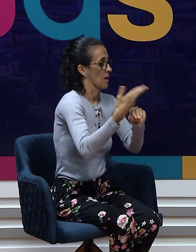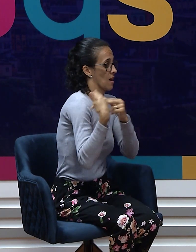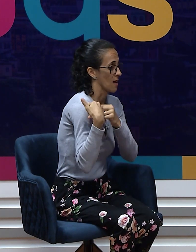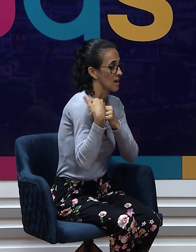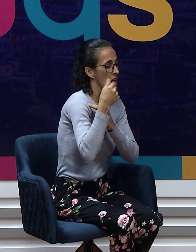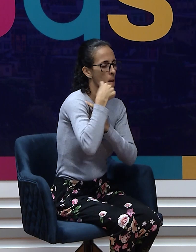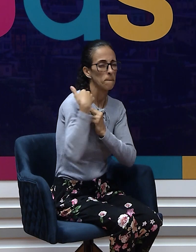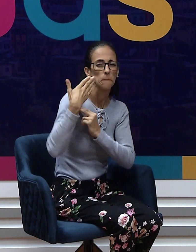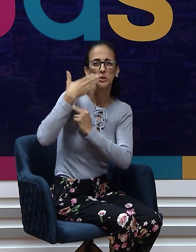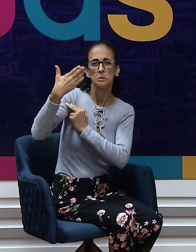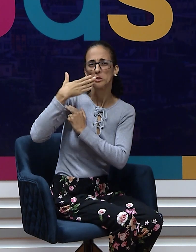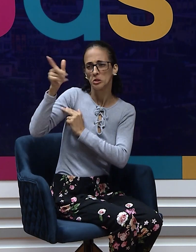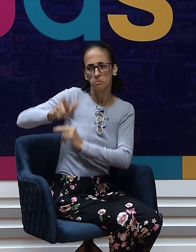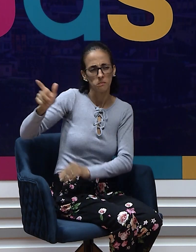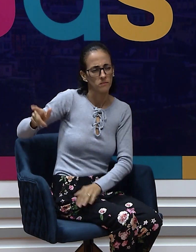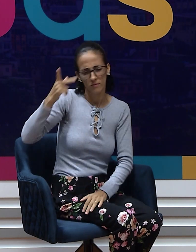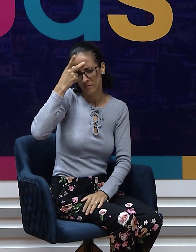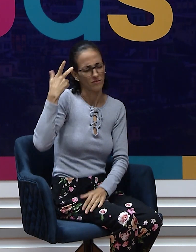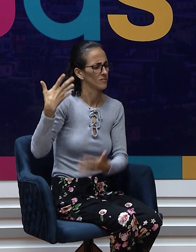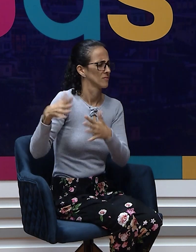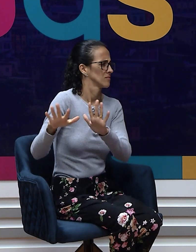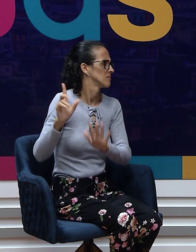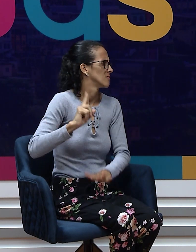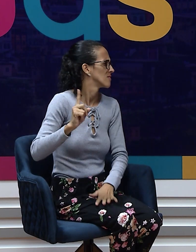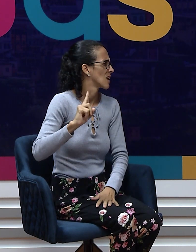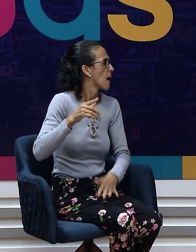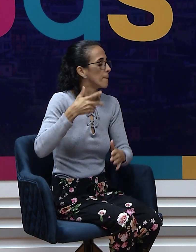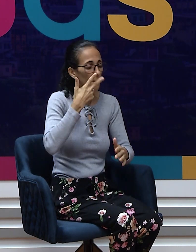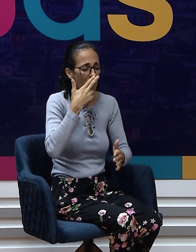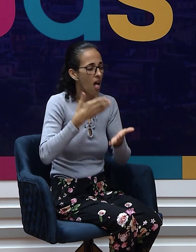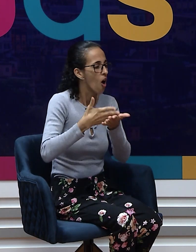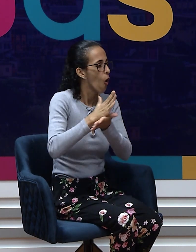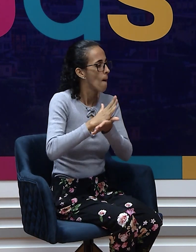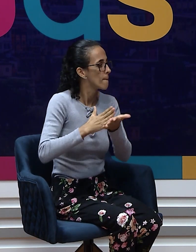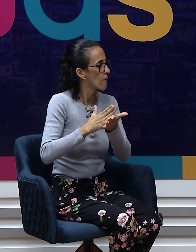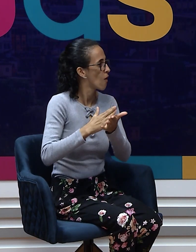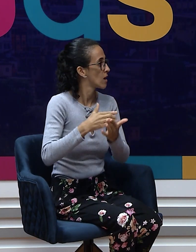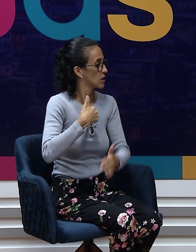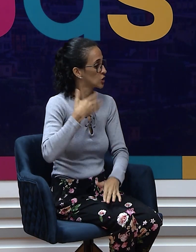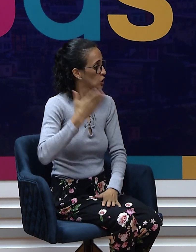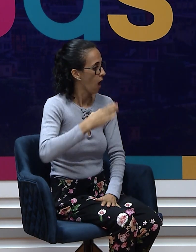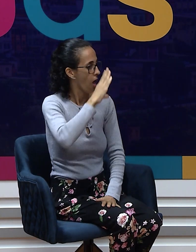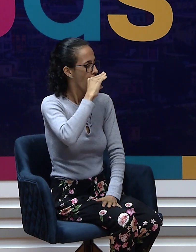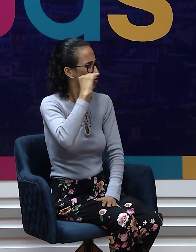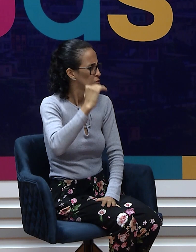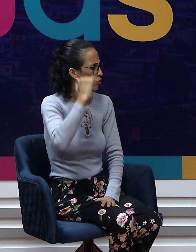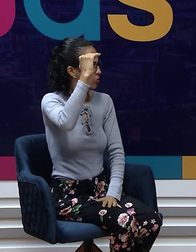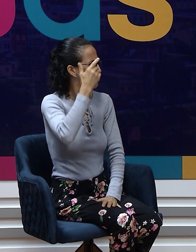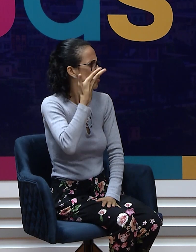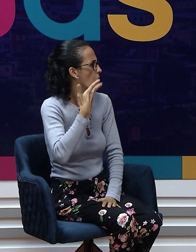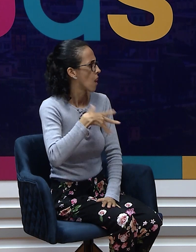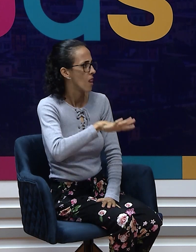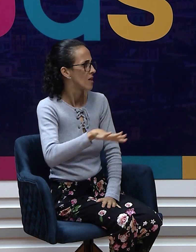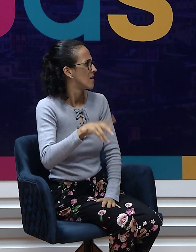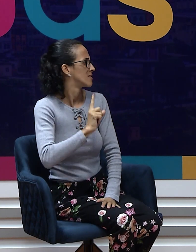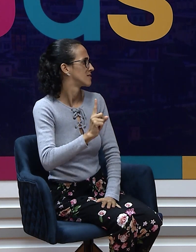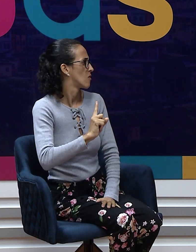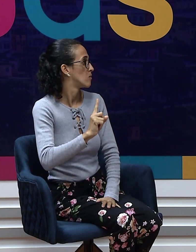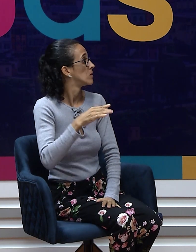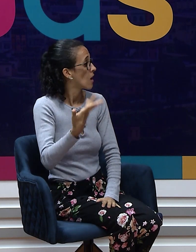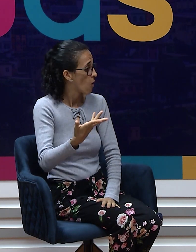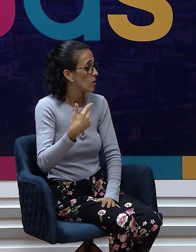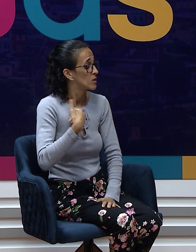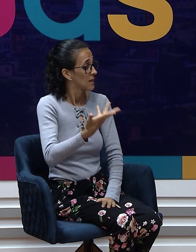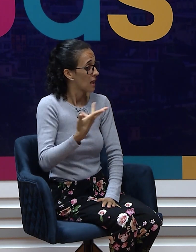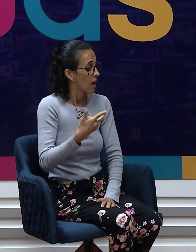de idade, eu já tenho a minha independência. Eu vou ficar pedindo sempre às pessoas? Não, tem que ter uma estratégia. E parece que é um incômodo. Eu